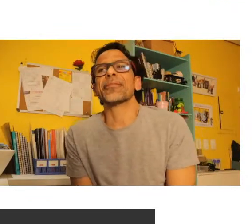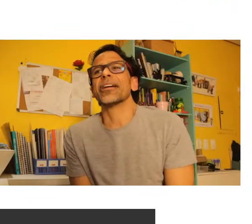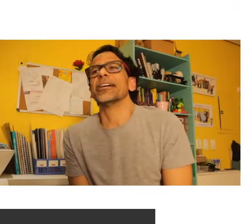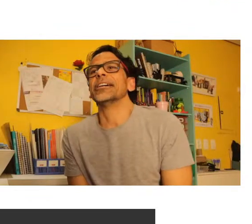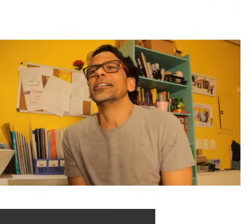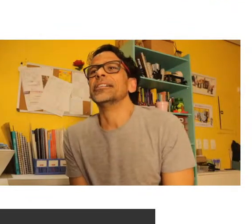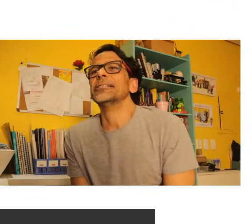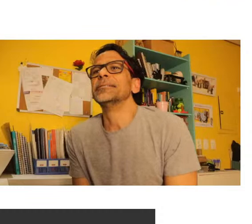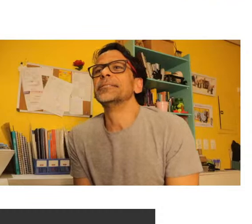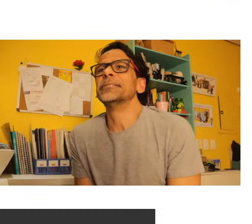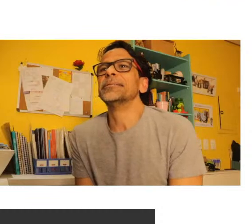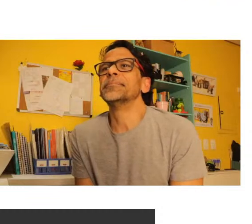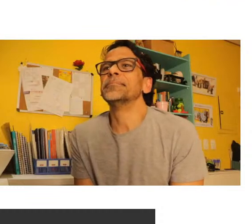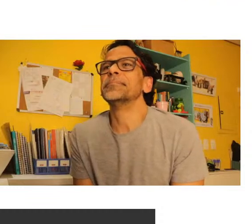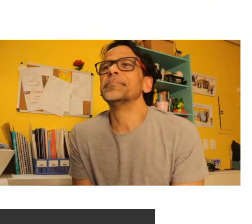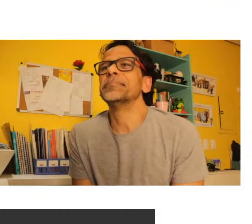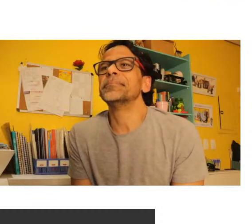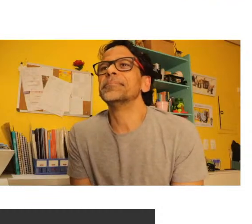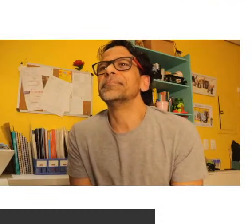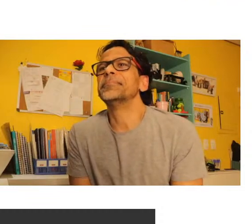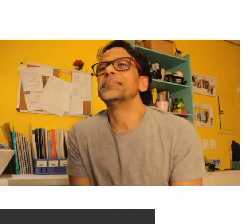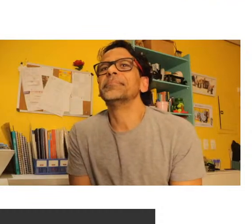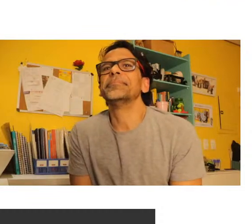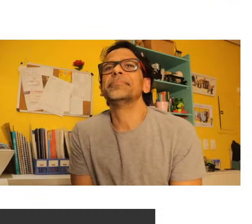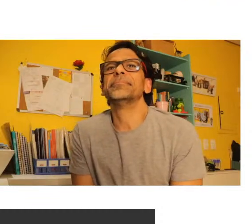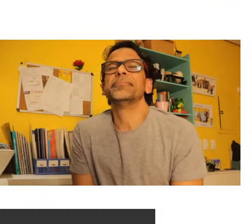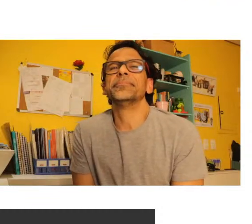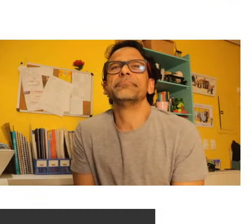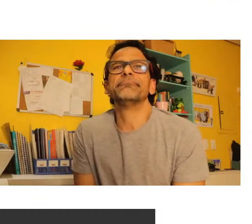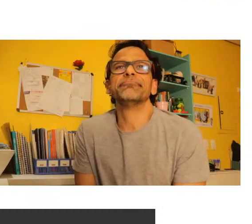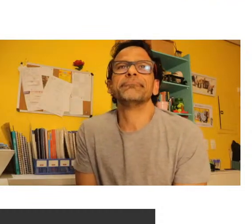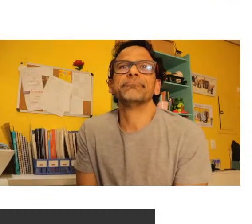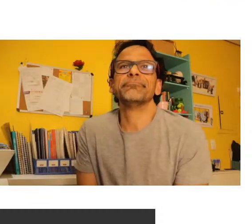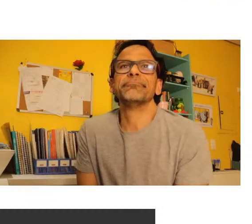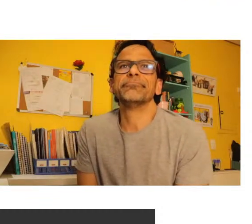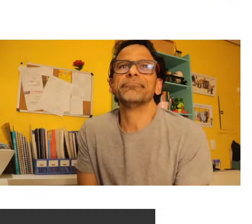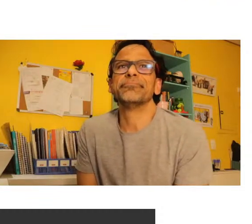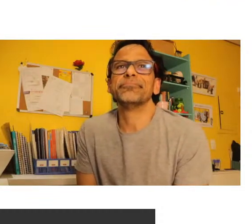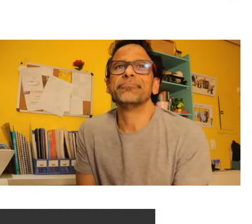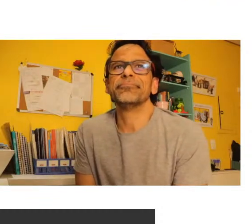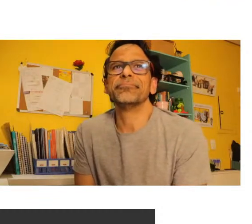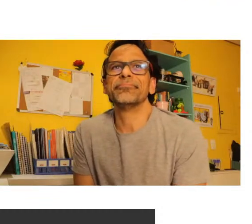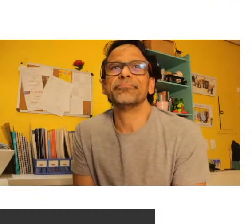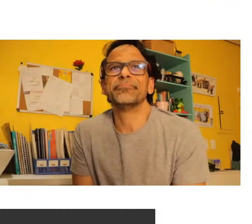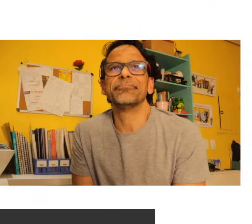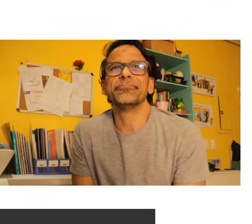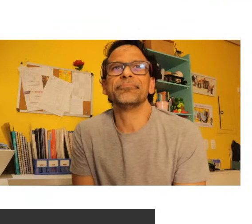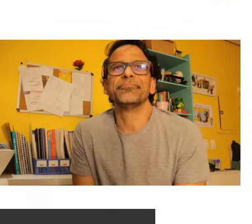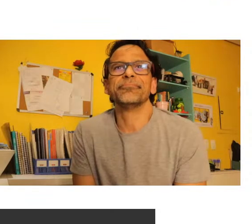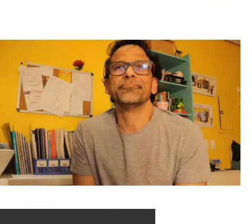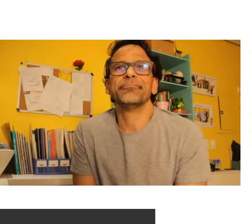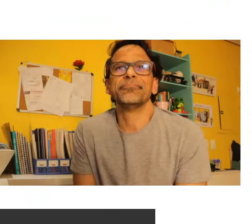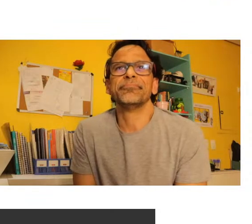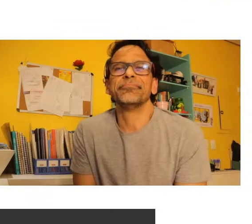e outros espaços não né mas não tínhamos aqui pasta abordar a literatura